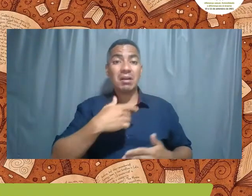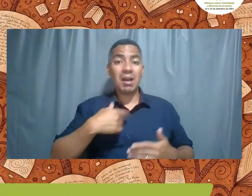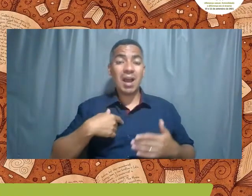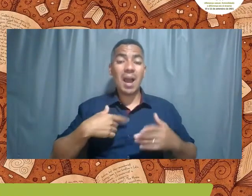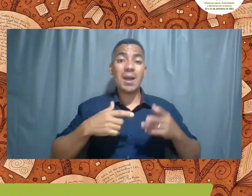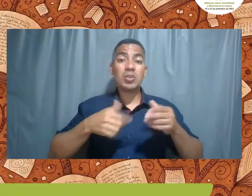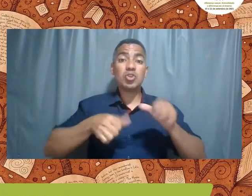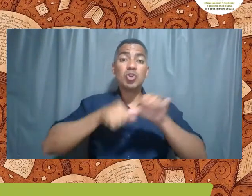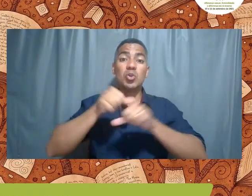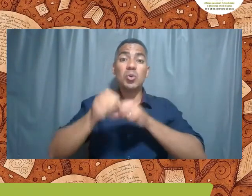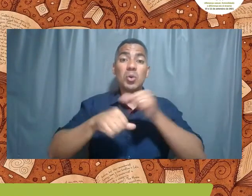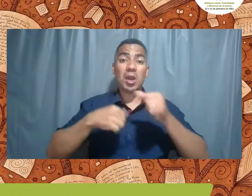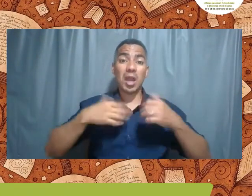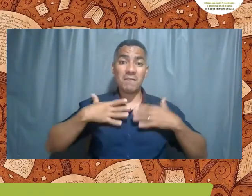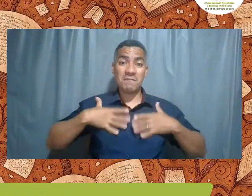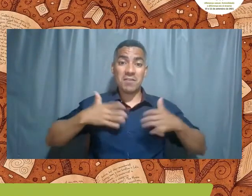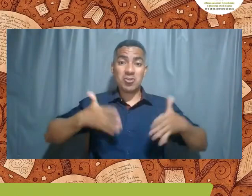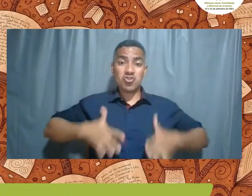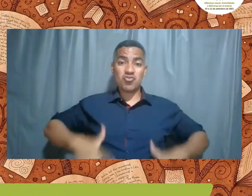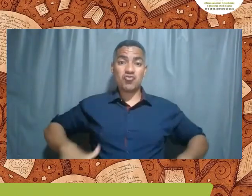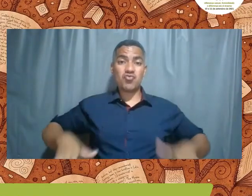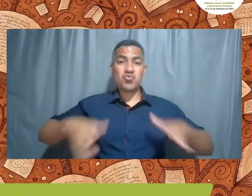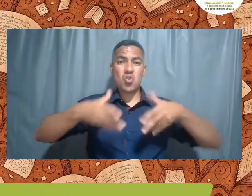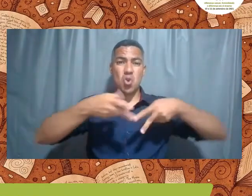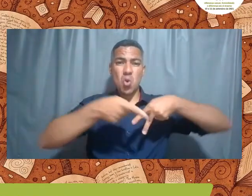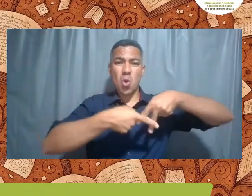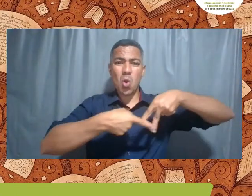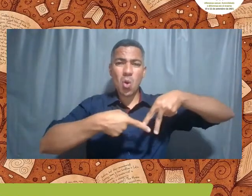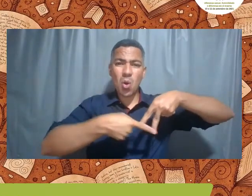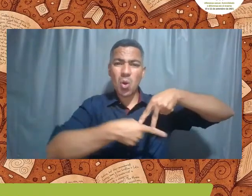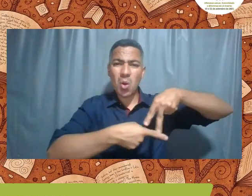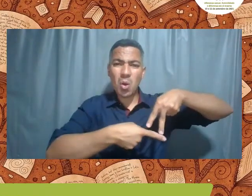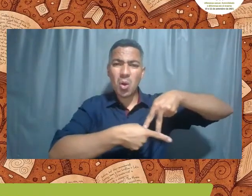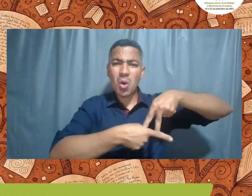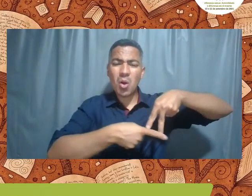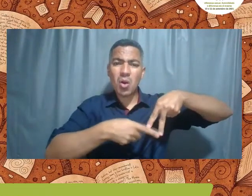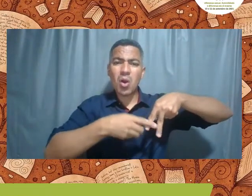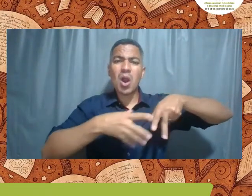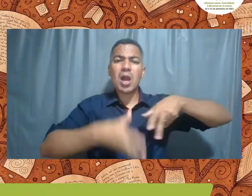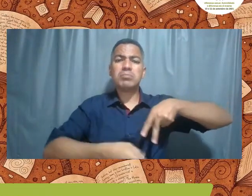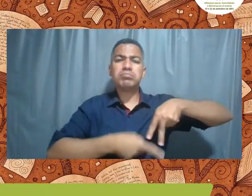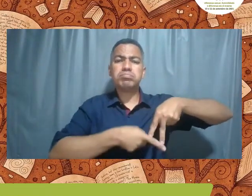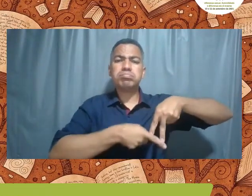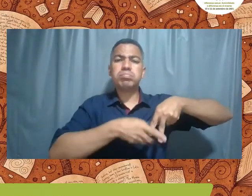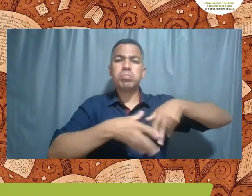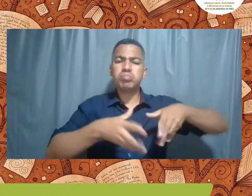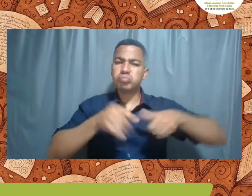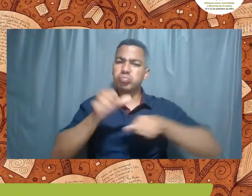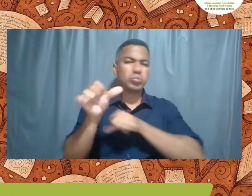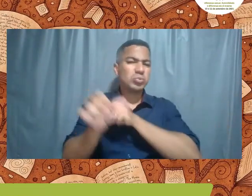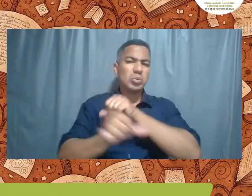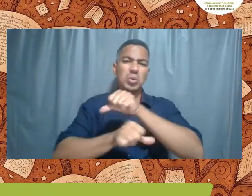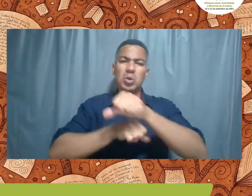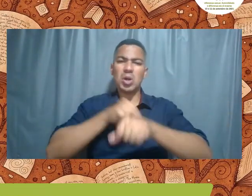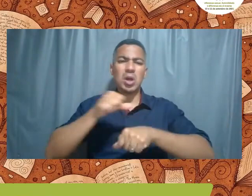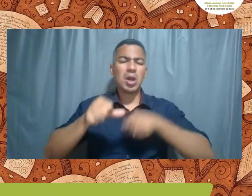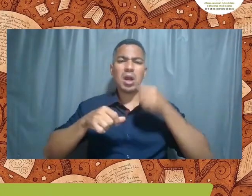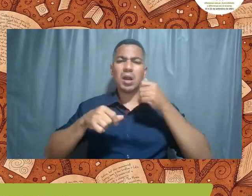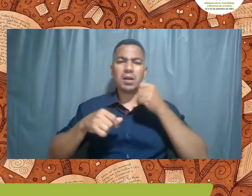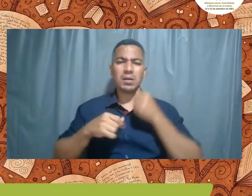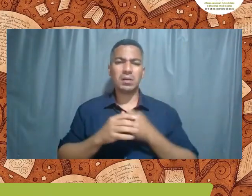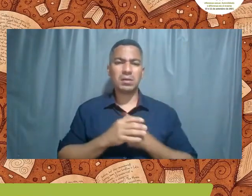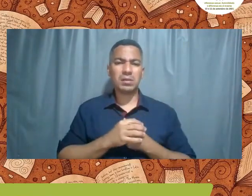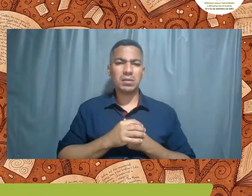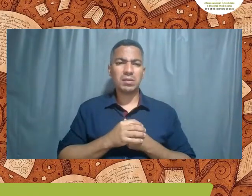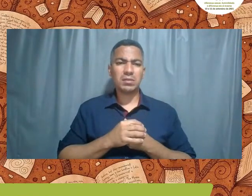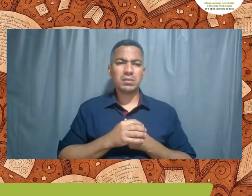longos, onde os corpos ficavam encobertos, uma espécie de equivalente ocidental